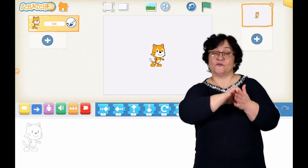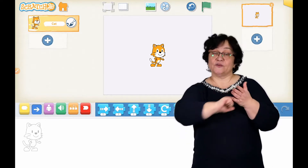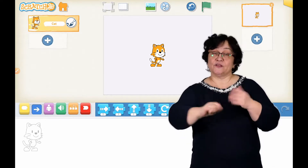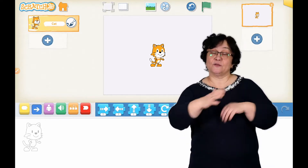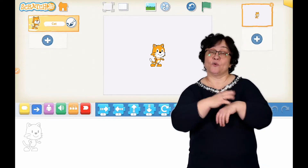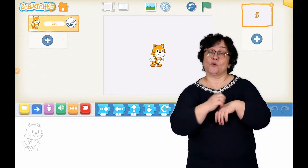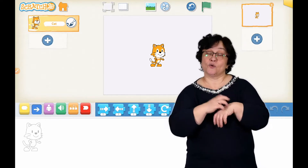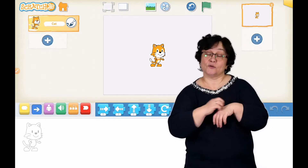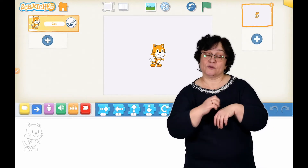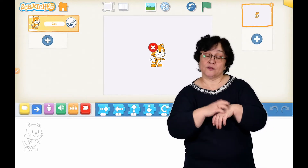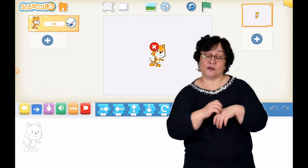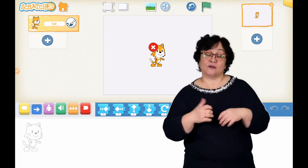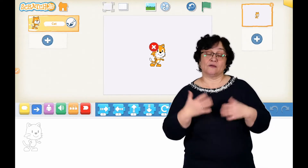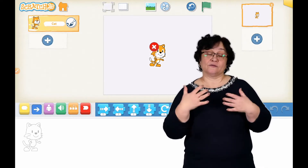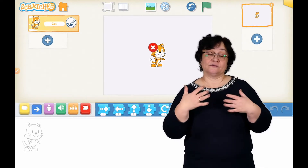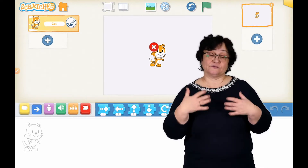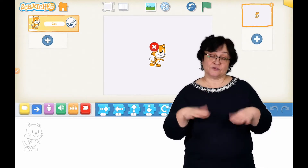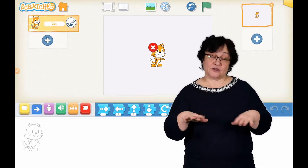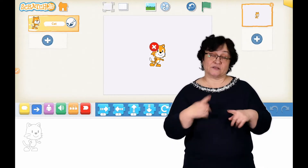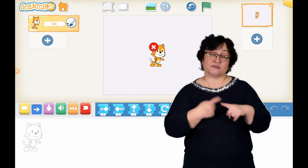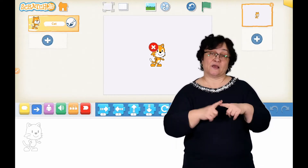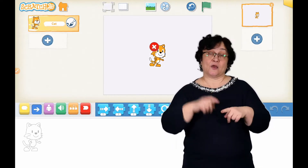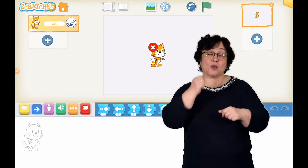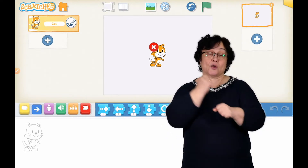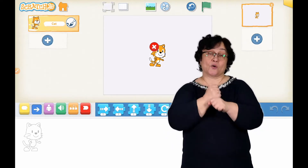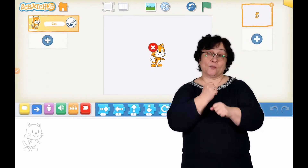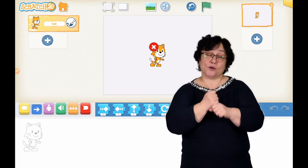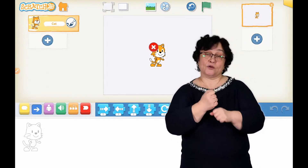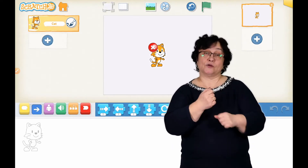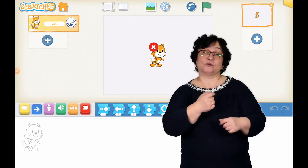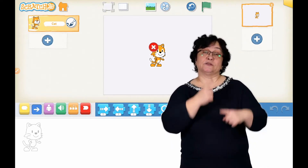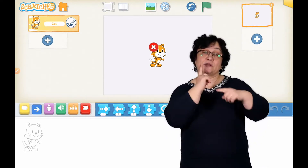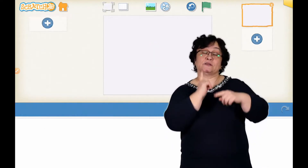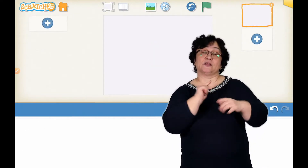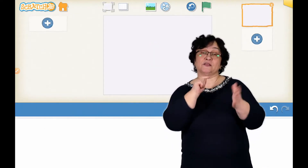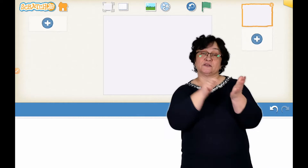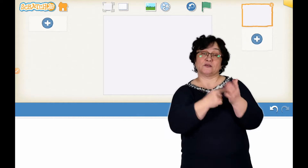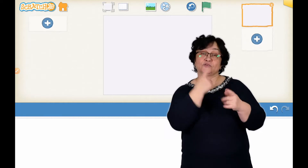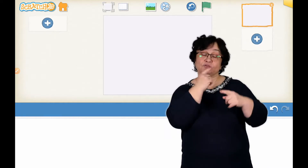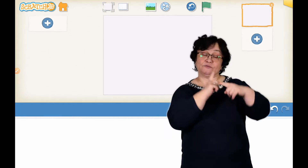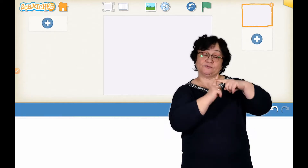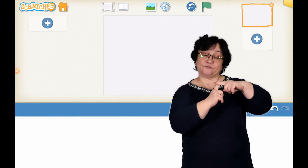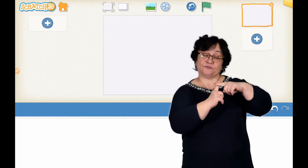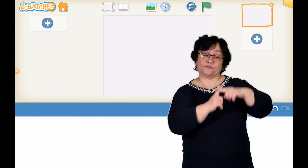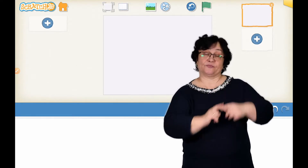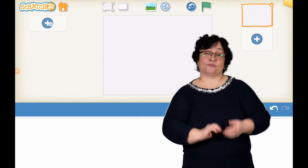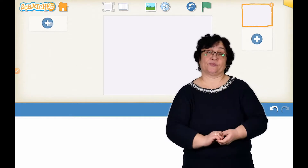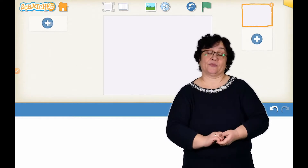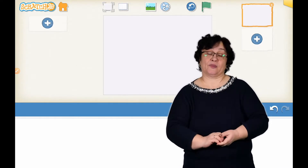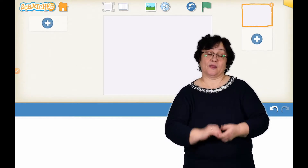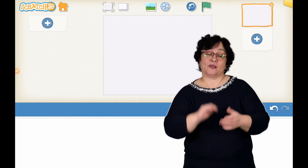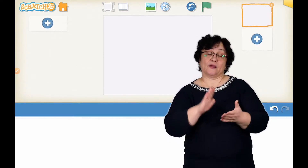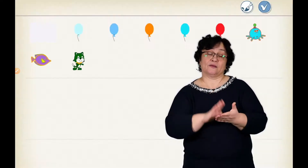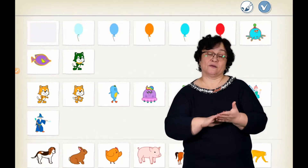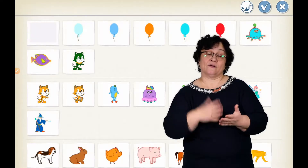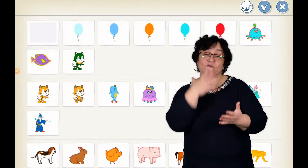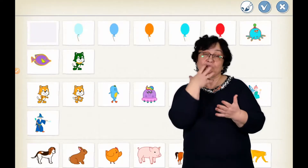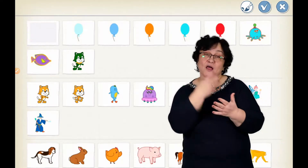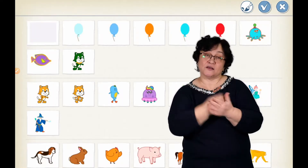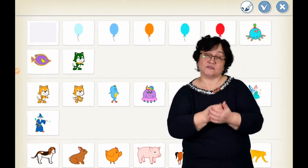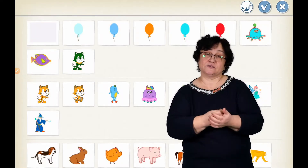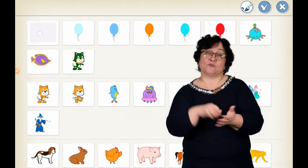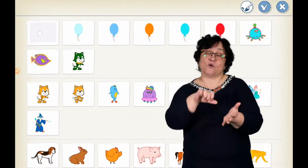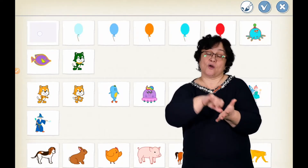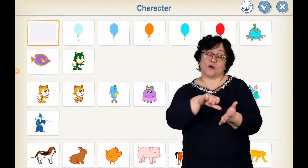Видалимо кота. Там знаєш, як це робити? Натискаємо на хрестик. І додамо